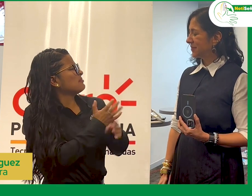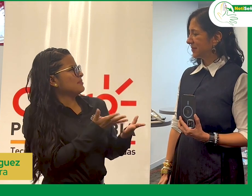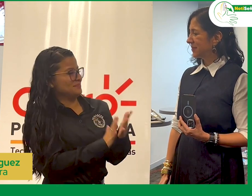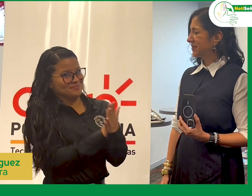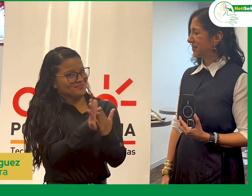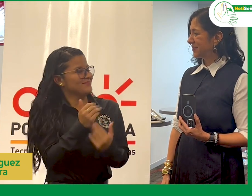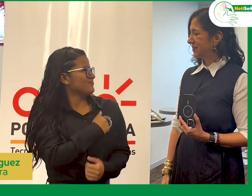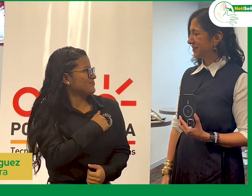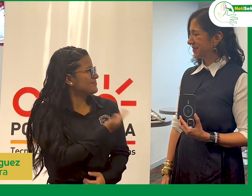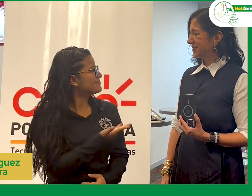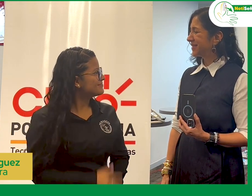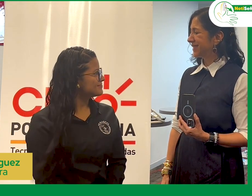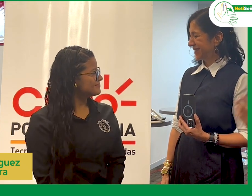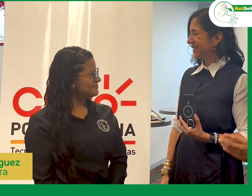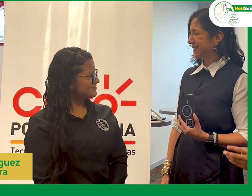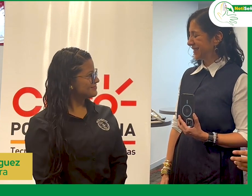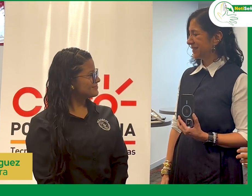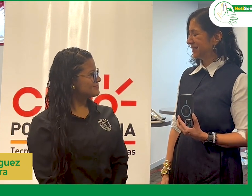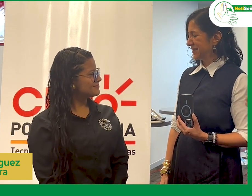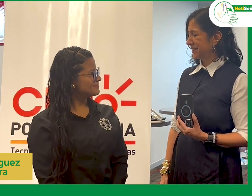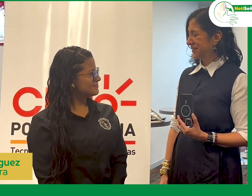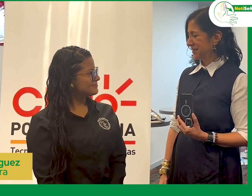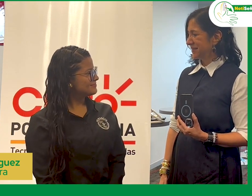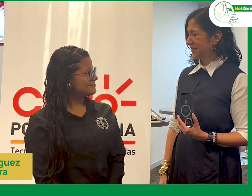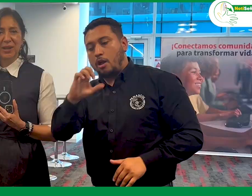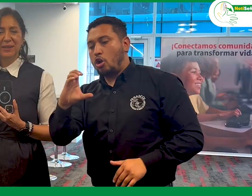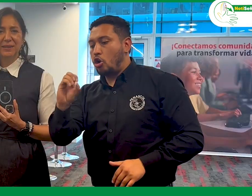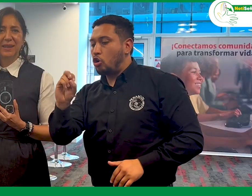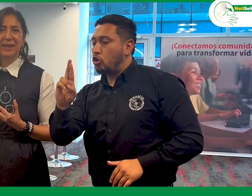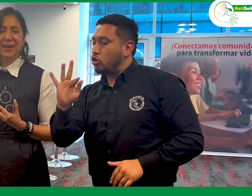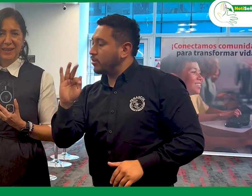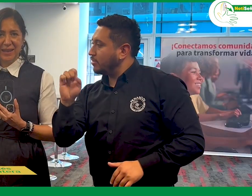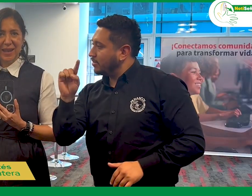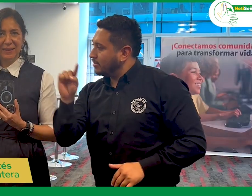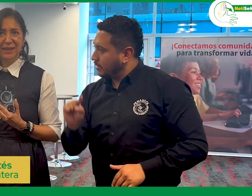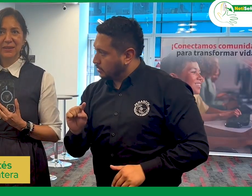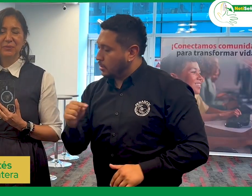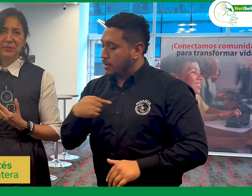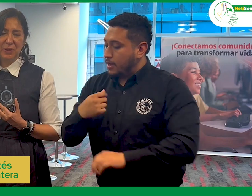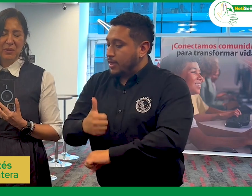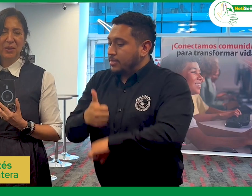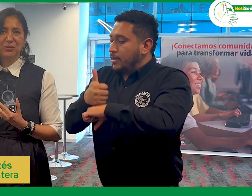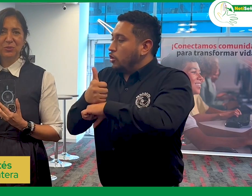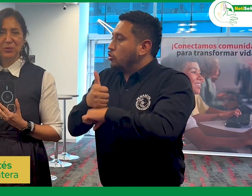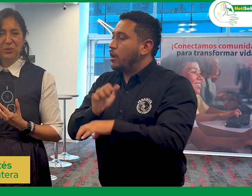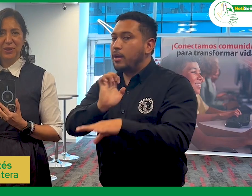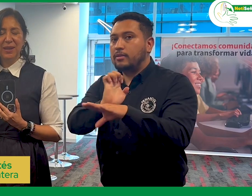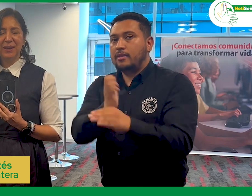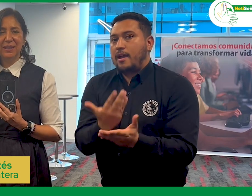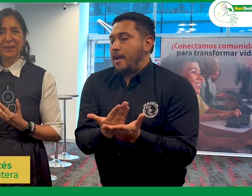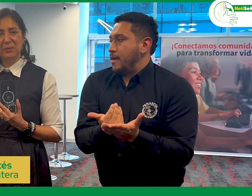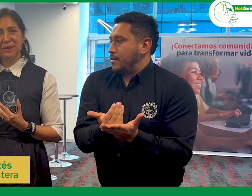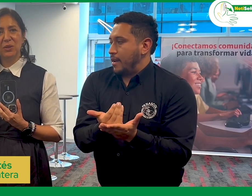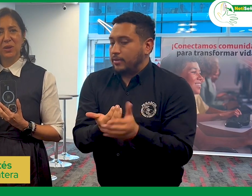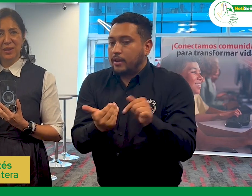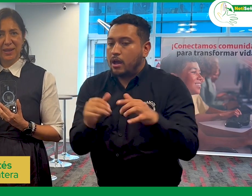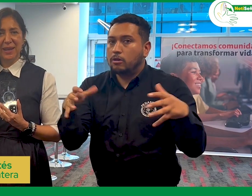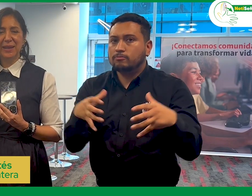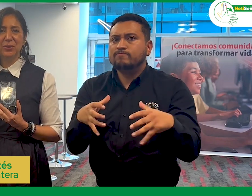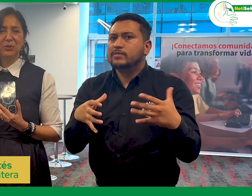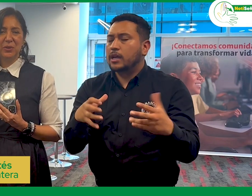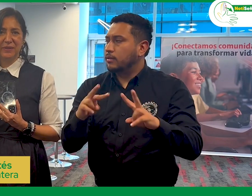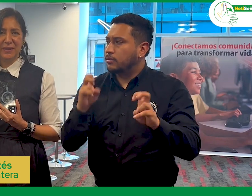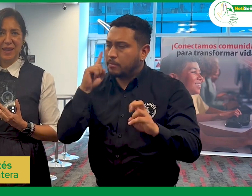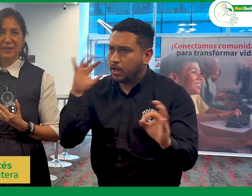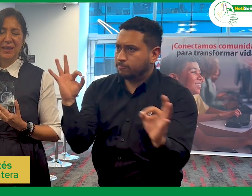Preséntate y cuéntanos de la organización de la que vienes, ¿qué función cumple? De Equilátera, firma de consultoría en temas de igualdad de